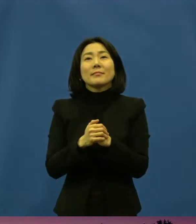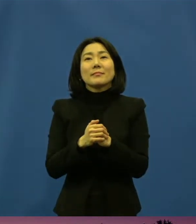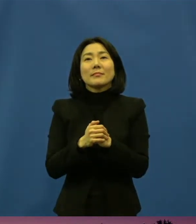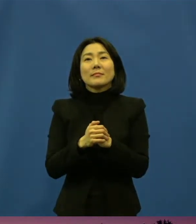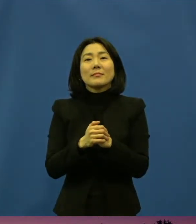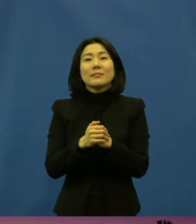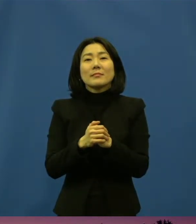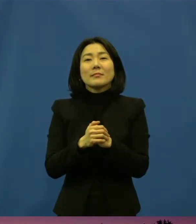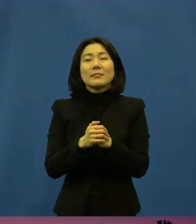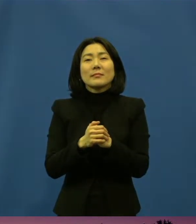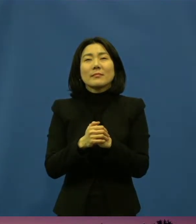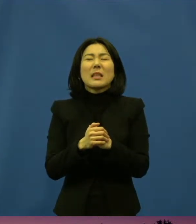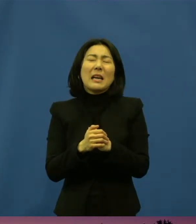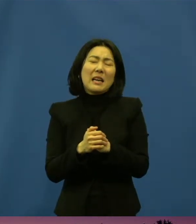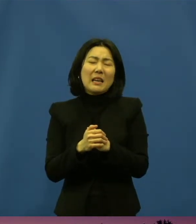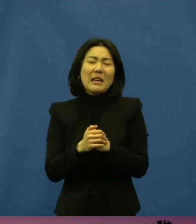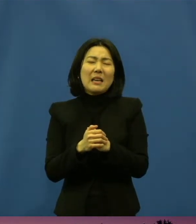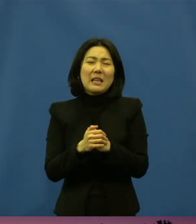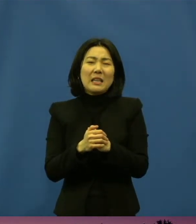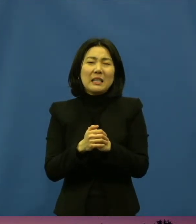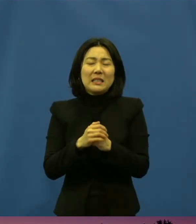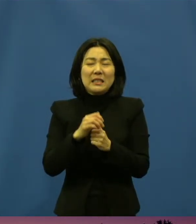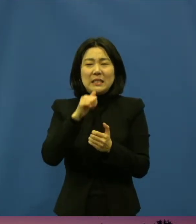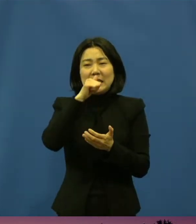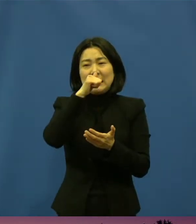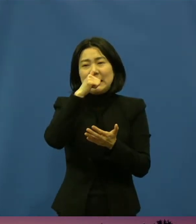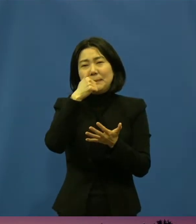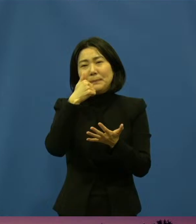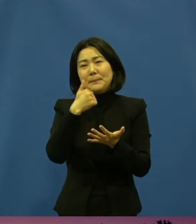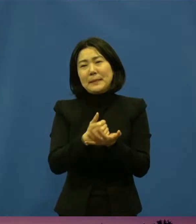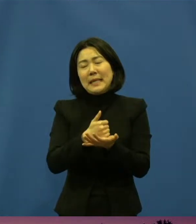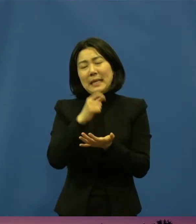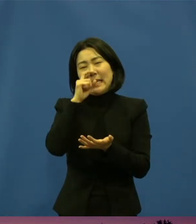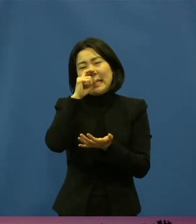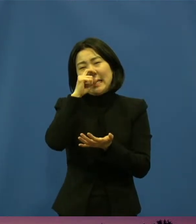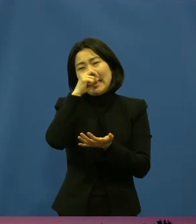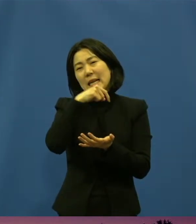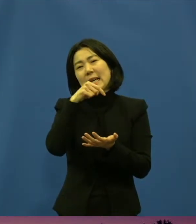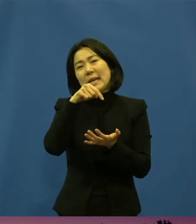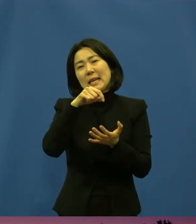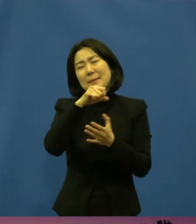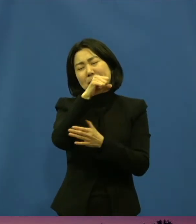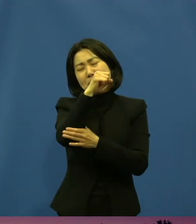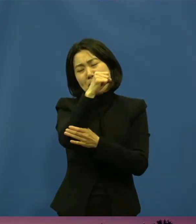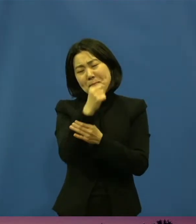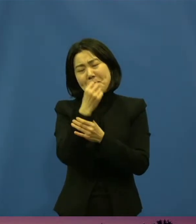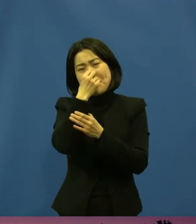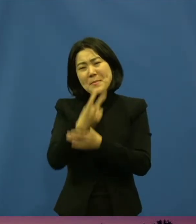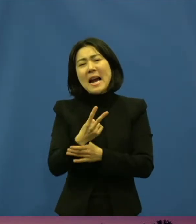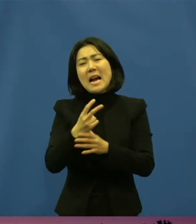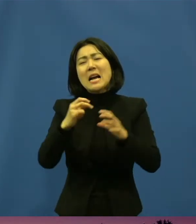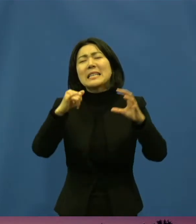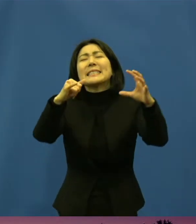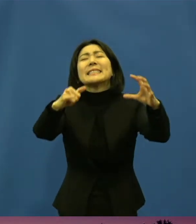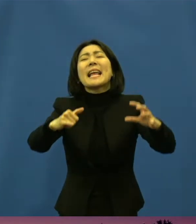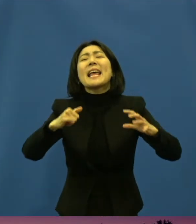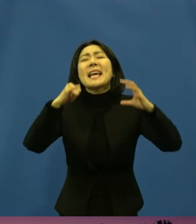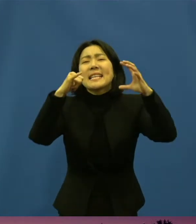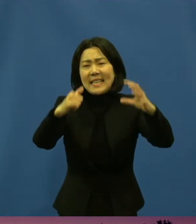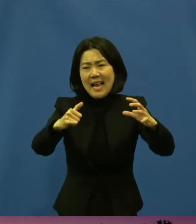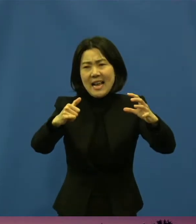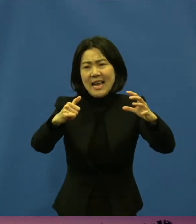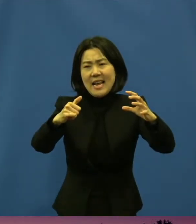세상은 타락한 세상을 말하는 거죠. 죄로 오염된 세상, 죄로 망가져 있는 세상,